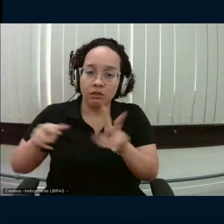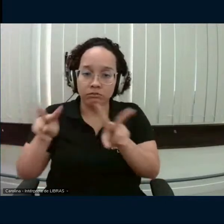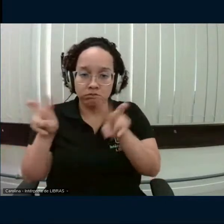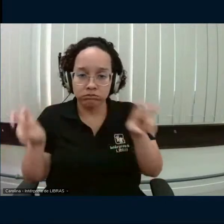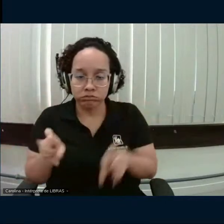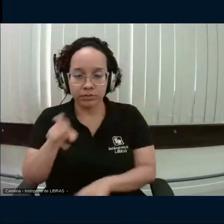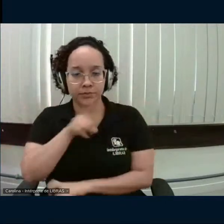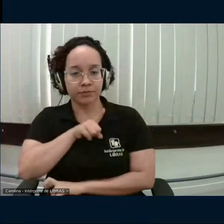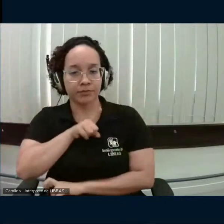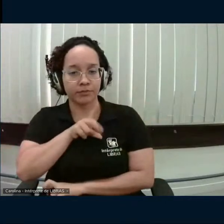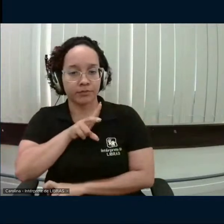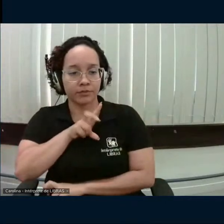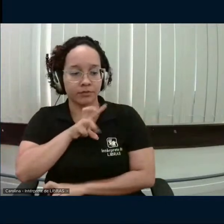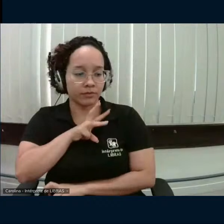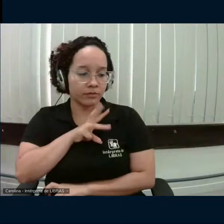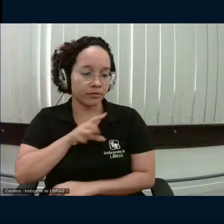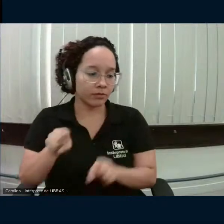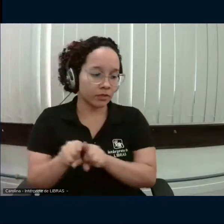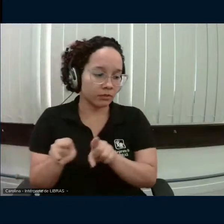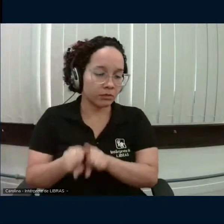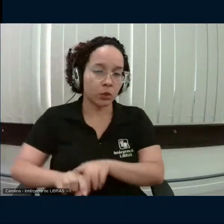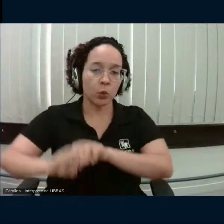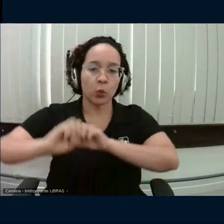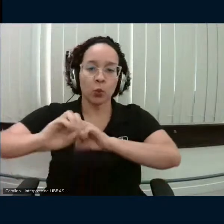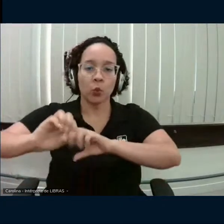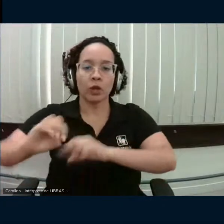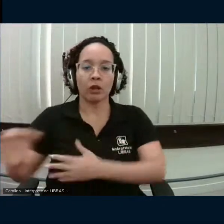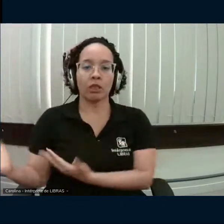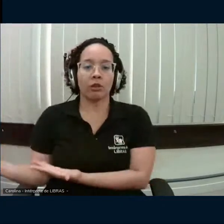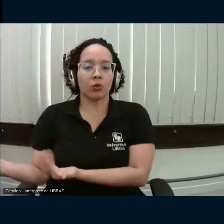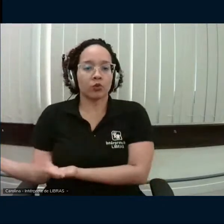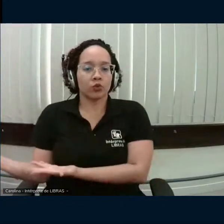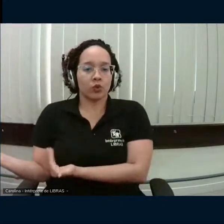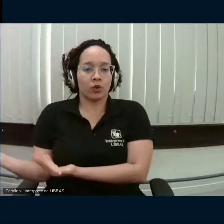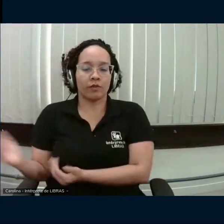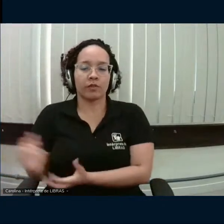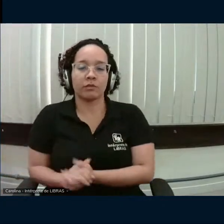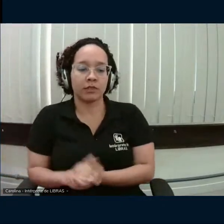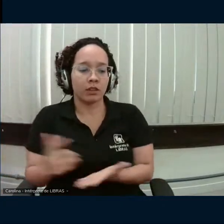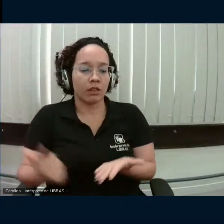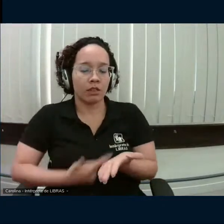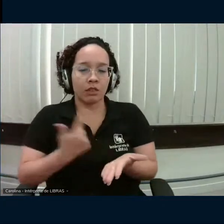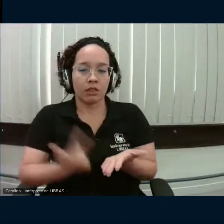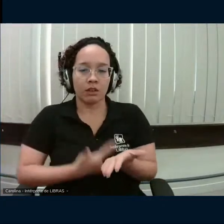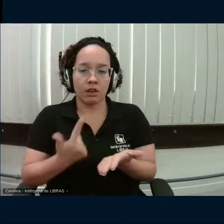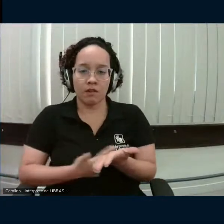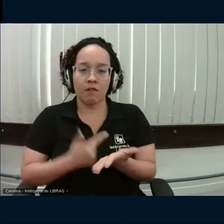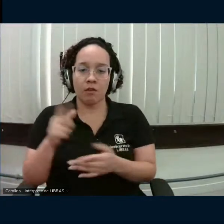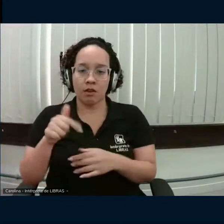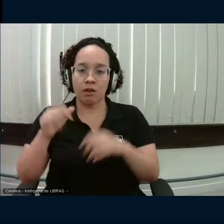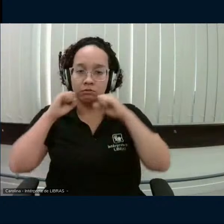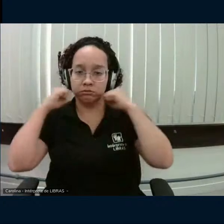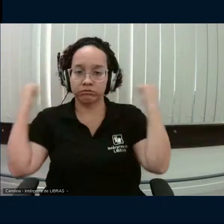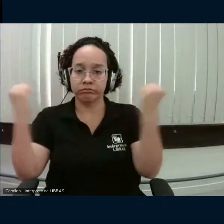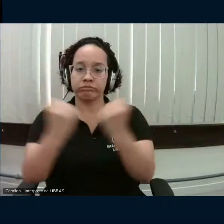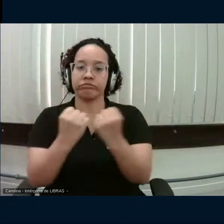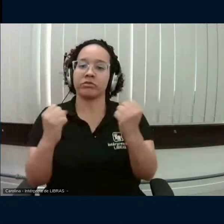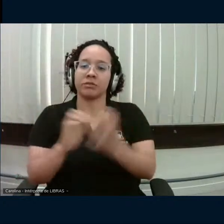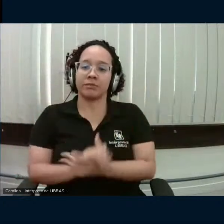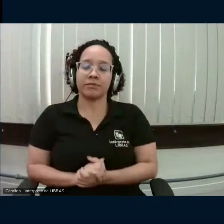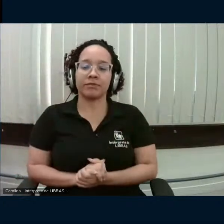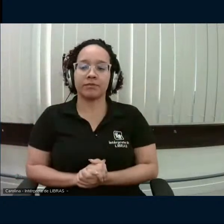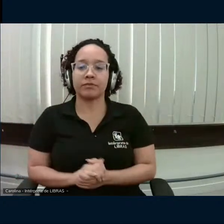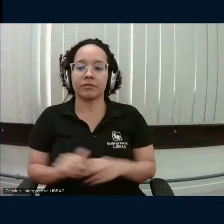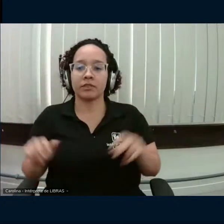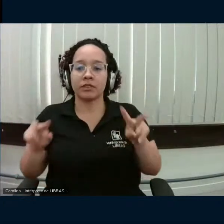Profissional e Educação da Juventude, né, desse livro. Esse livro é o resultado desse seminário, Construção Política, ele se chama